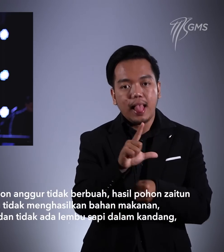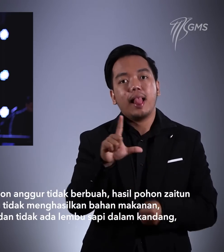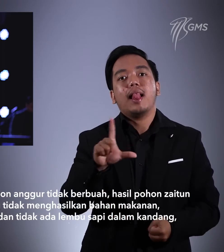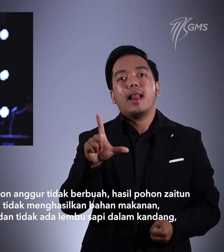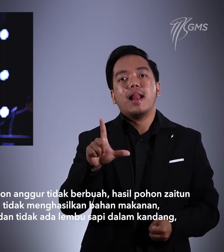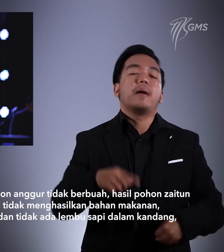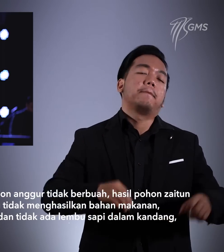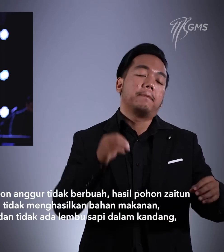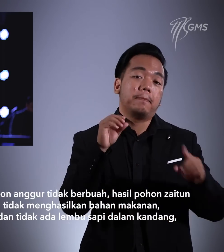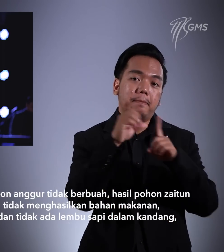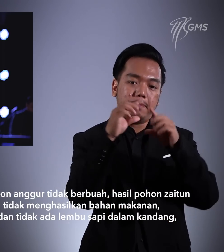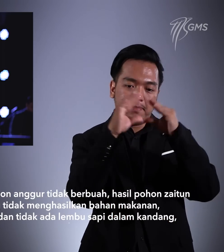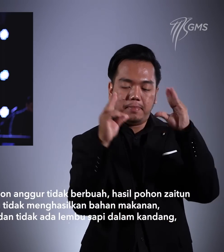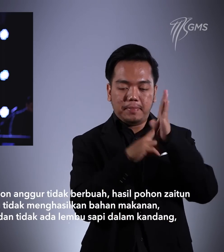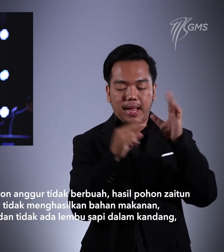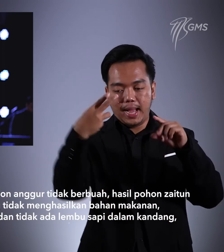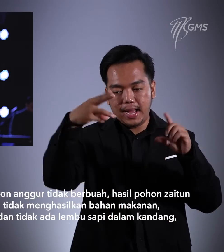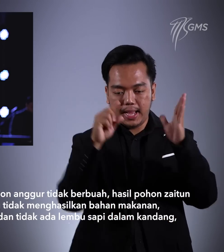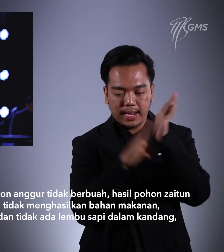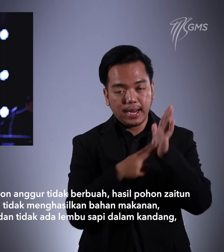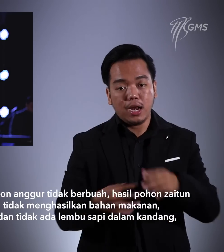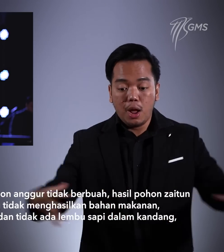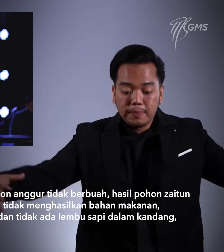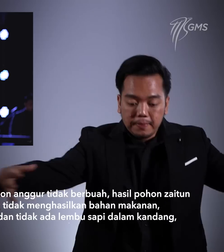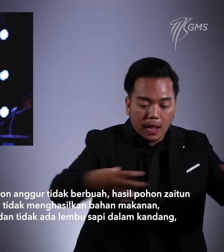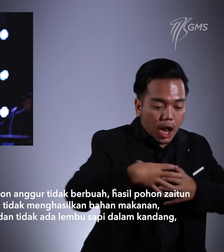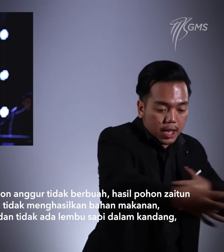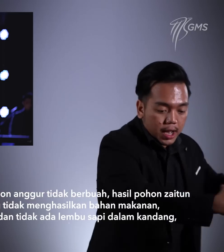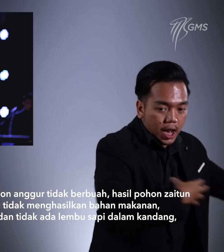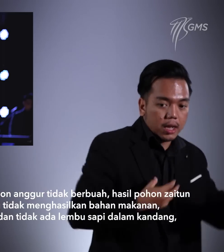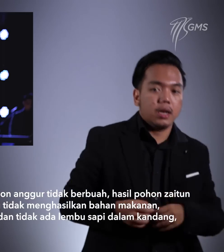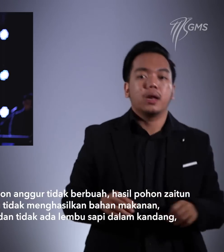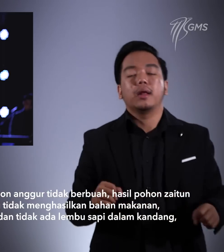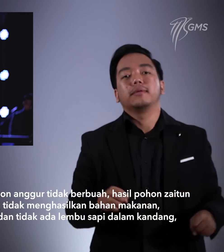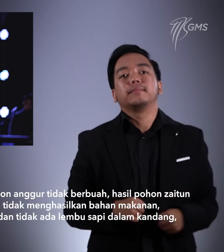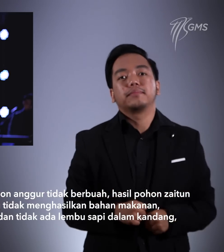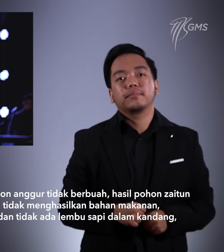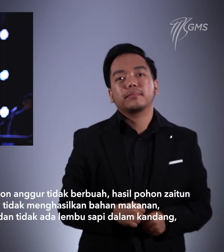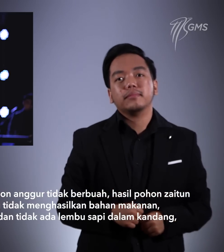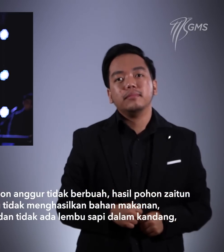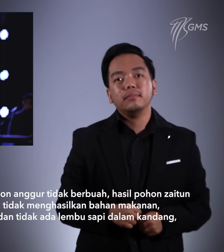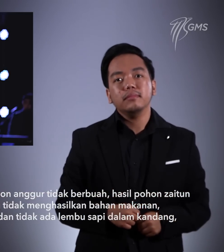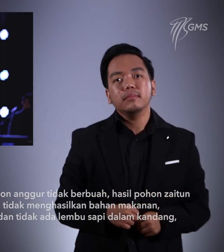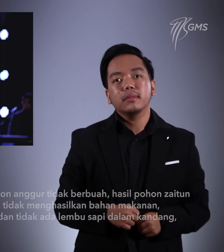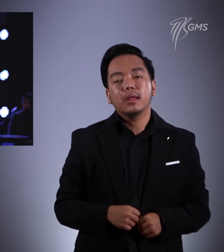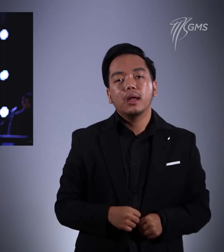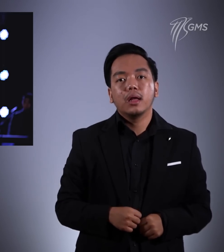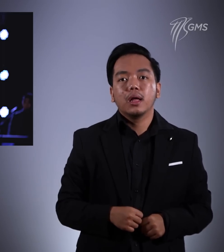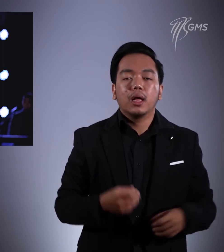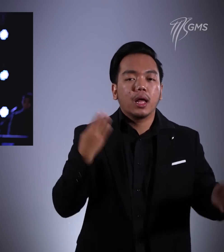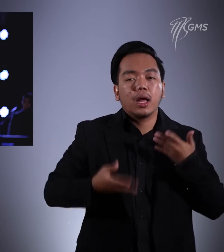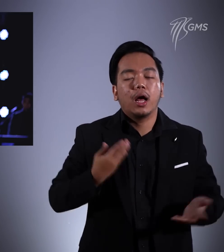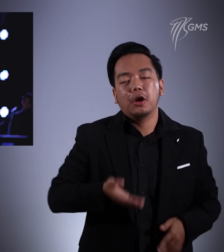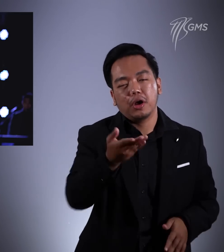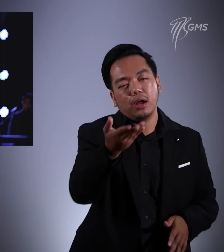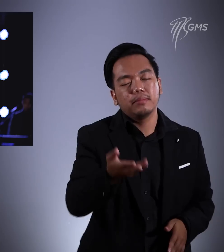karena ini zaman peperangan, maka pohon ara tidak ada bunganya, mungkin dijarah. Kalau Anda pernah ke Israel, ada